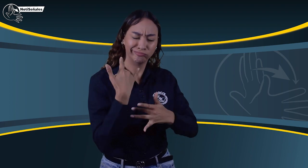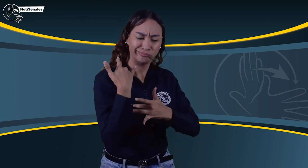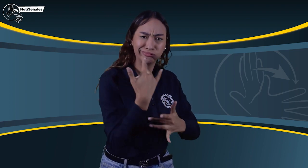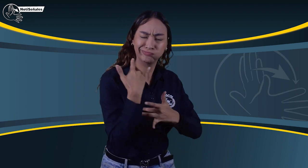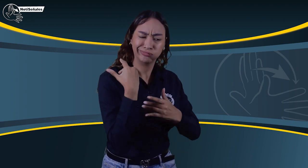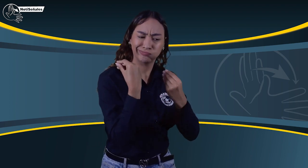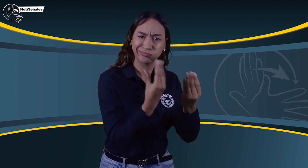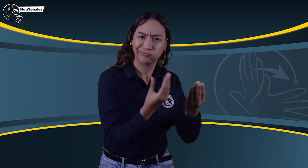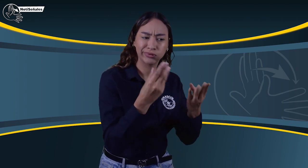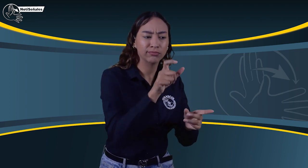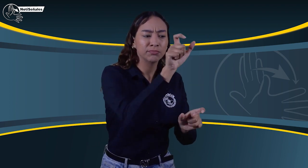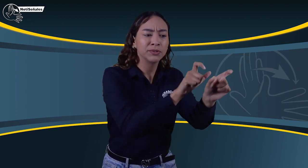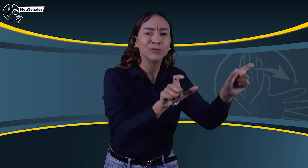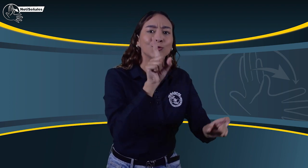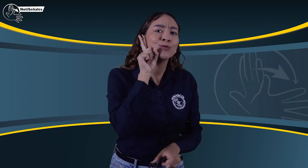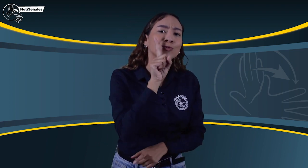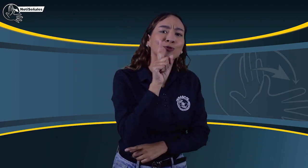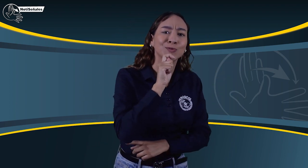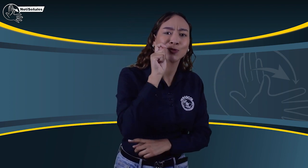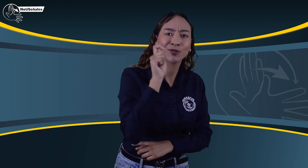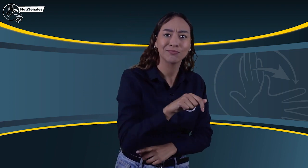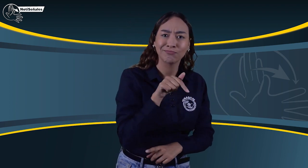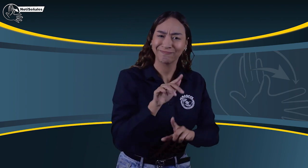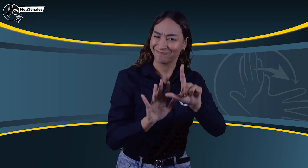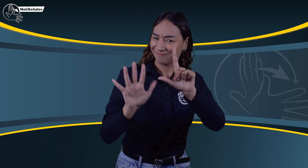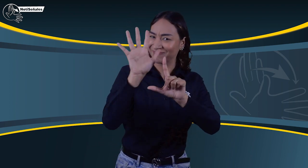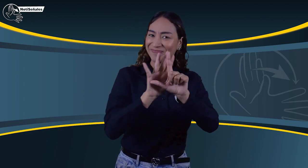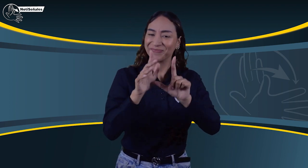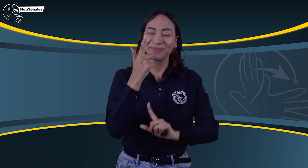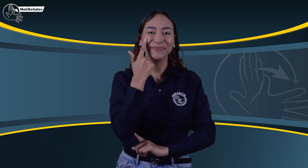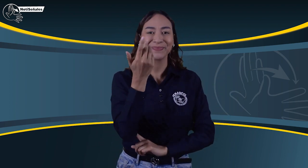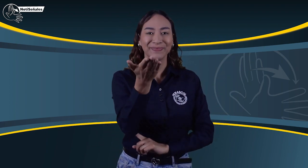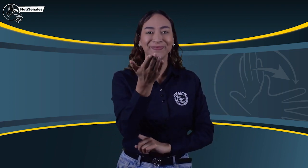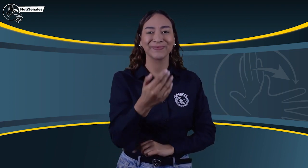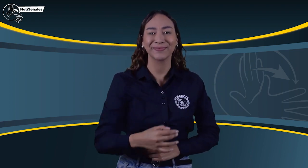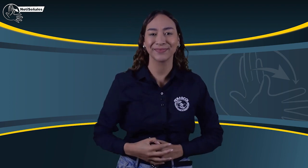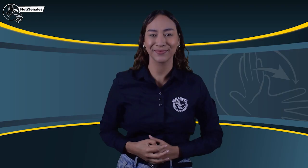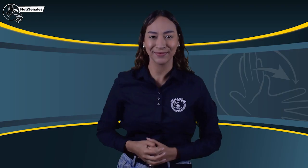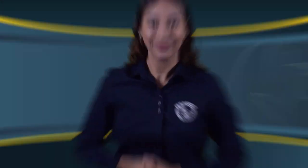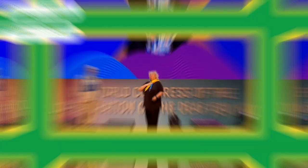veamos las imágenes del momento en que manifiesta su ayuda a la delegada